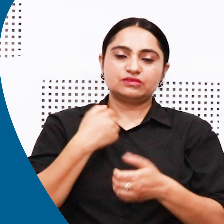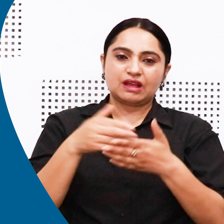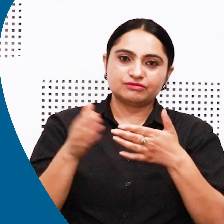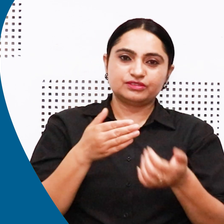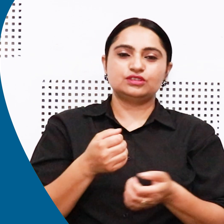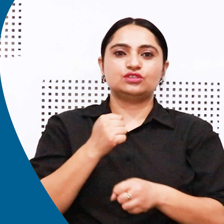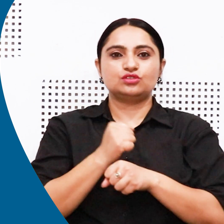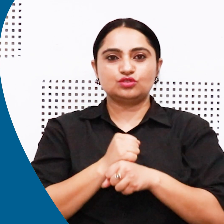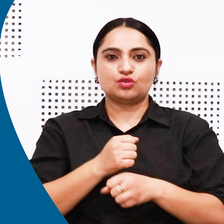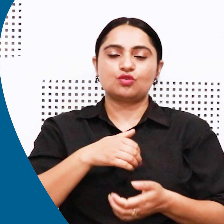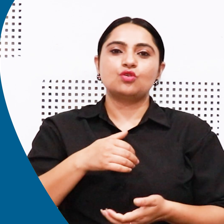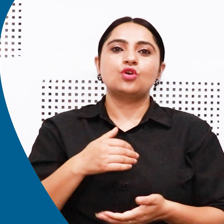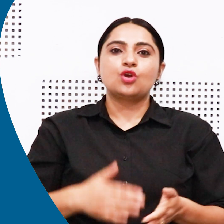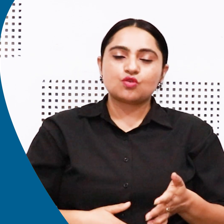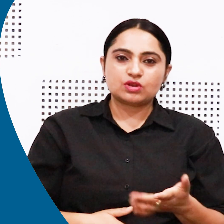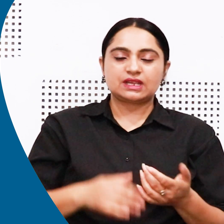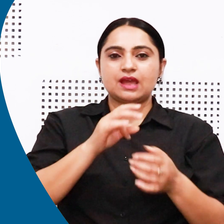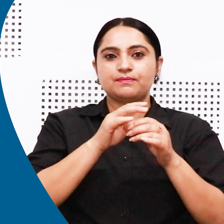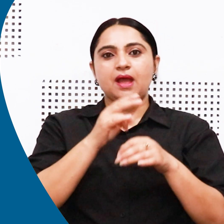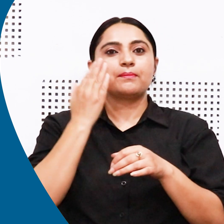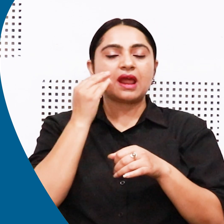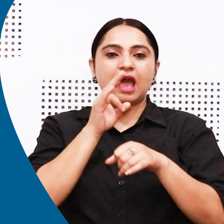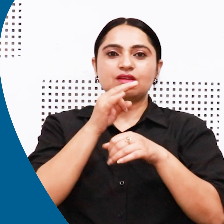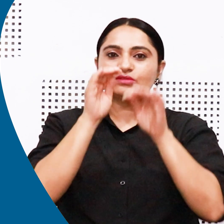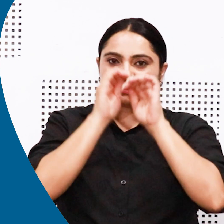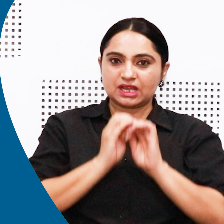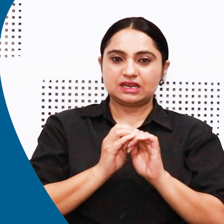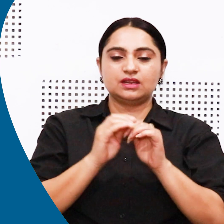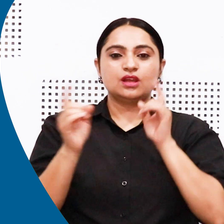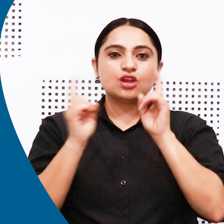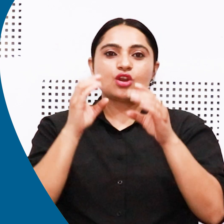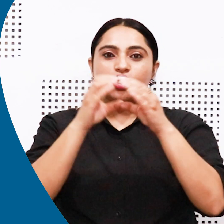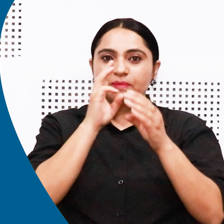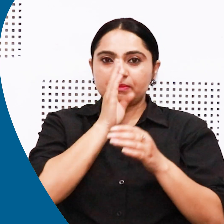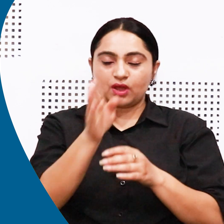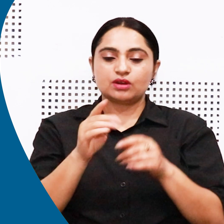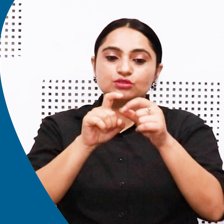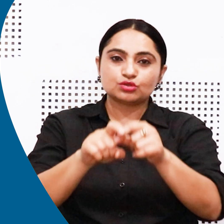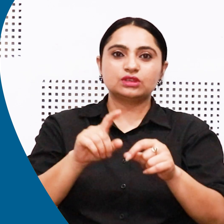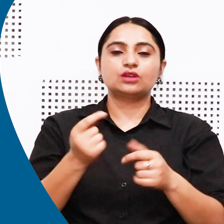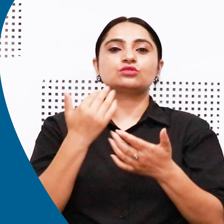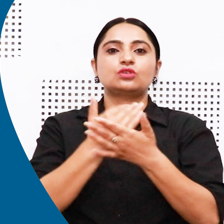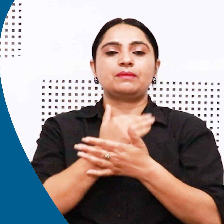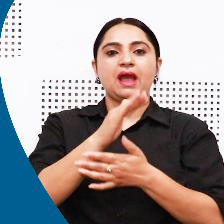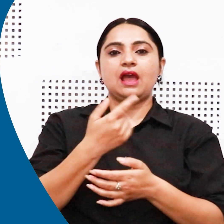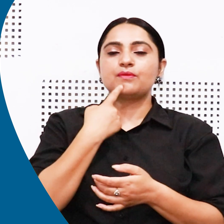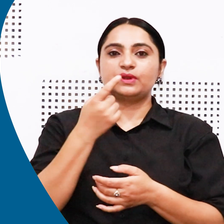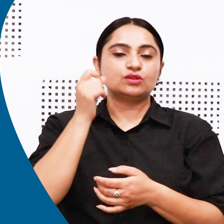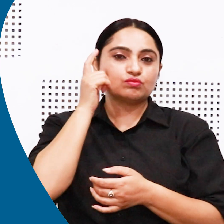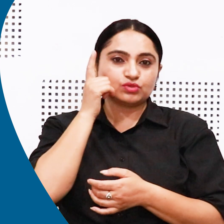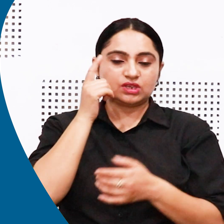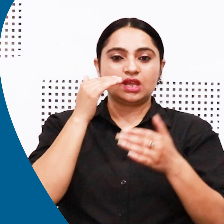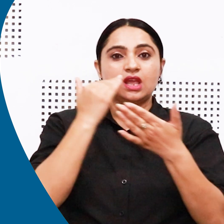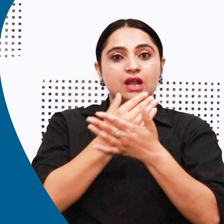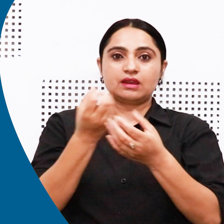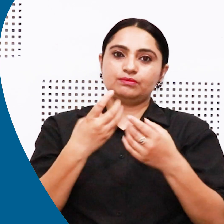महिलाहरूको चासो सुनिसकेपछि अब अलिक थाहा भएपछि नगरपालिकामा गएर सोध्ने के कसो कार्यक्रम आएछ भनेर यो कार्यक्रम दिएर एकदम